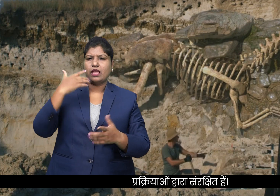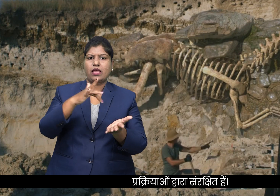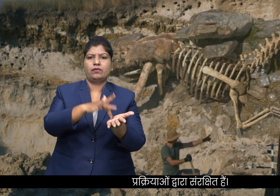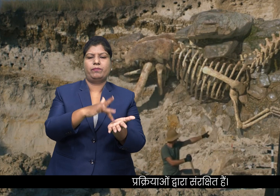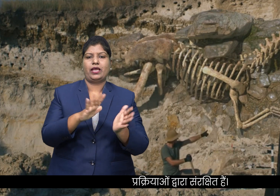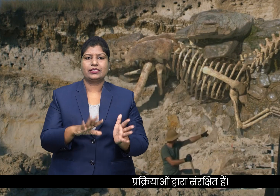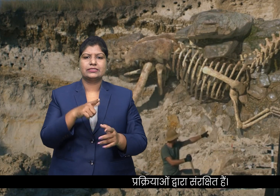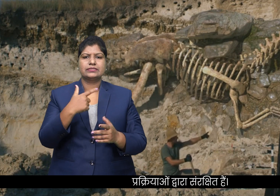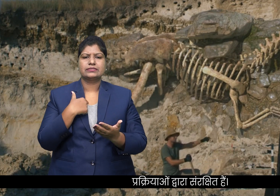हैं।